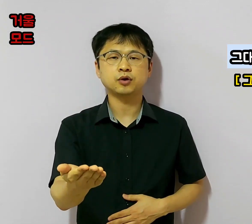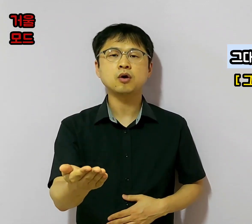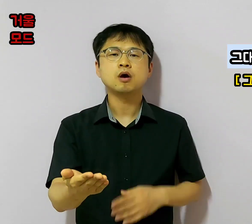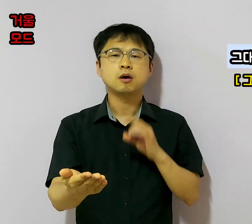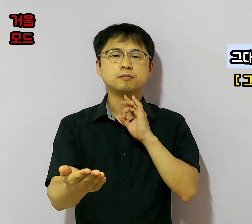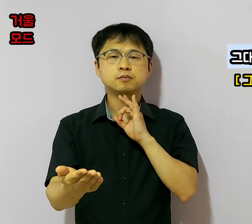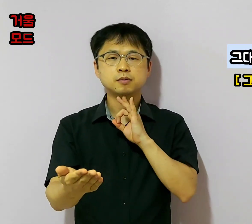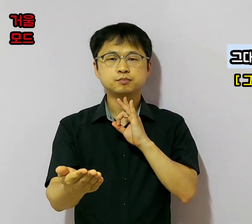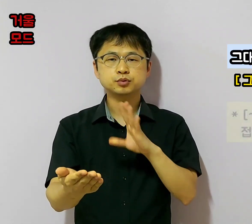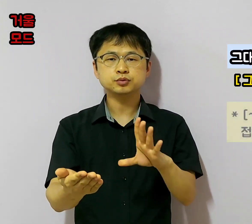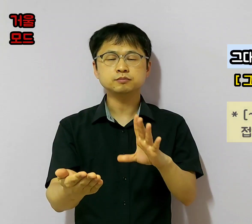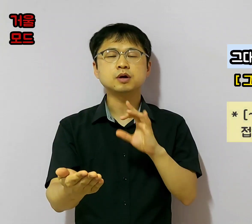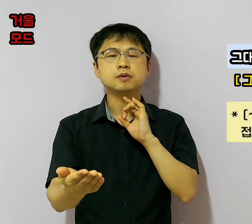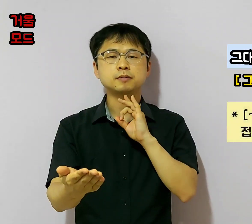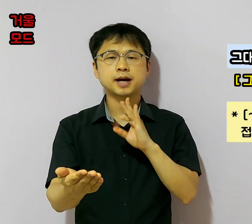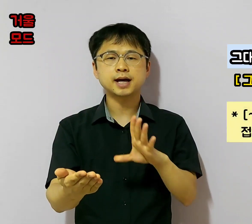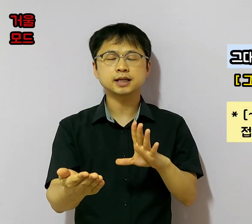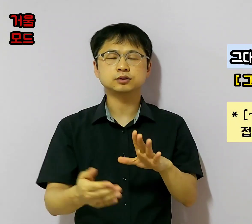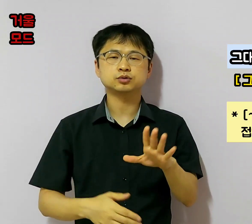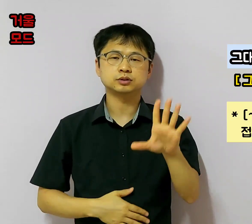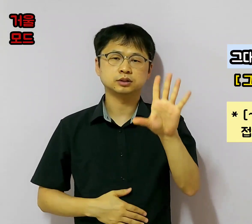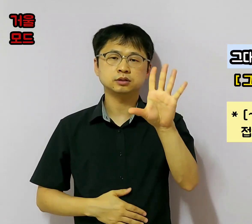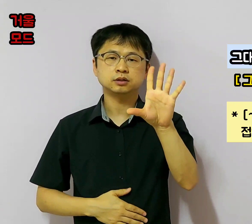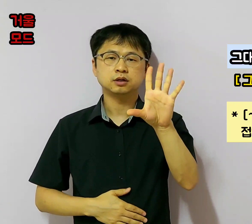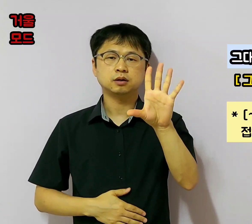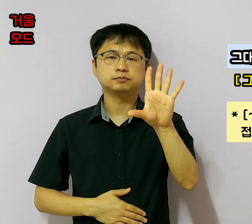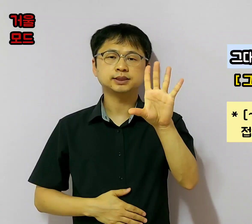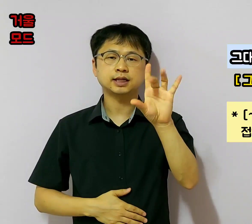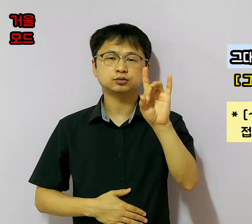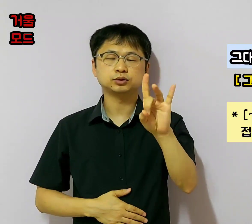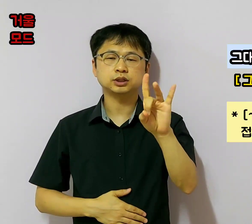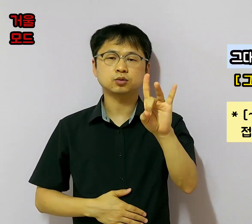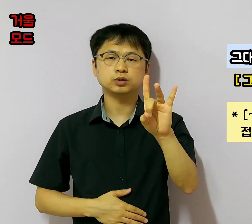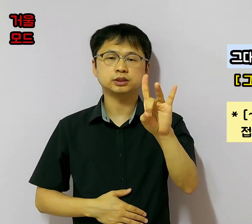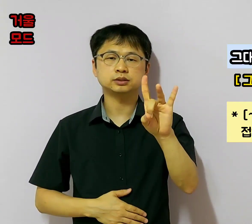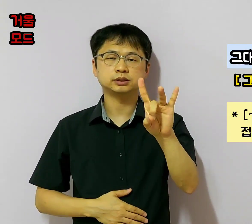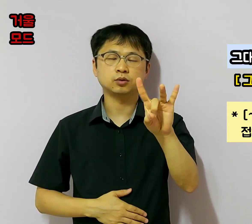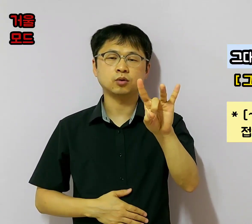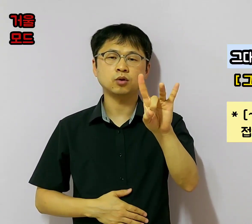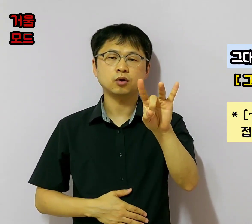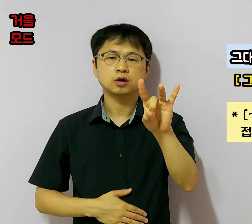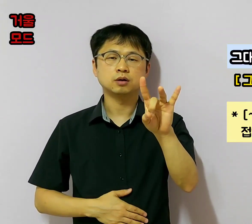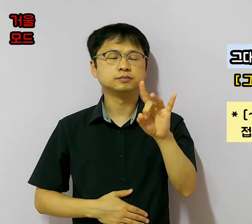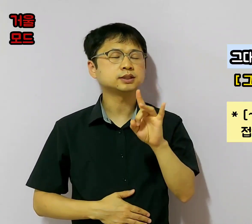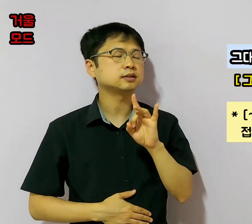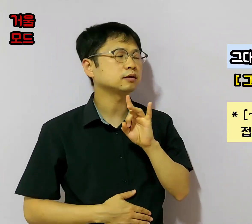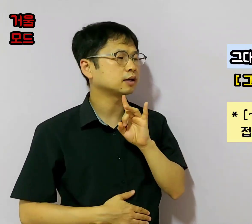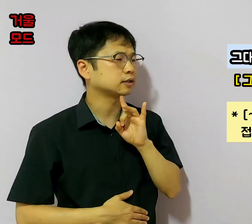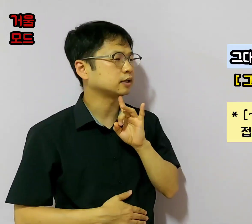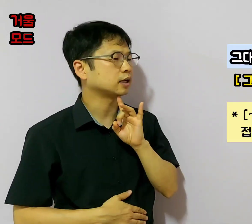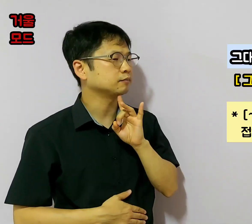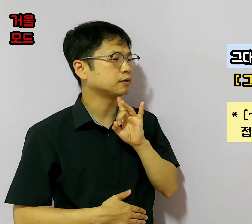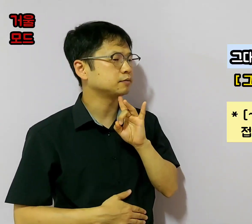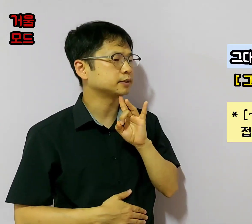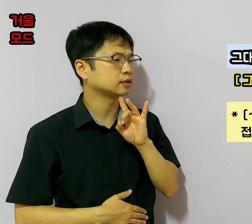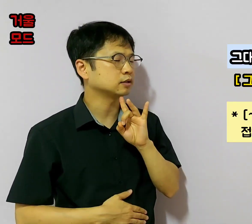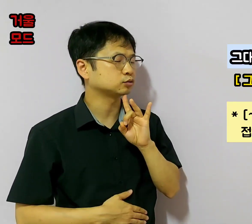해주시고요. 뭐뭐뿐, 뭐뭐만 하는 수어는 엄지랑 중지를 고리 지으시고 검지를 턱아래 댄 다음 내밀면서